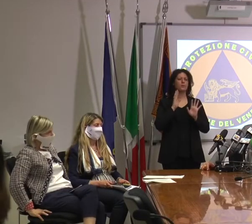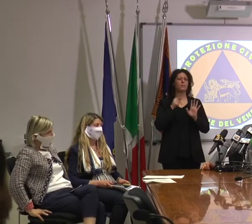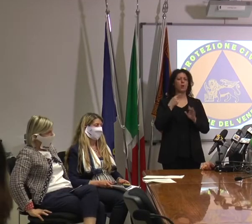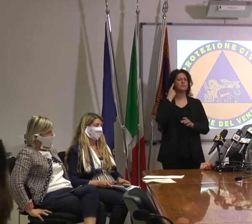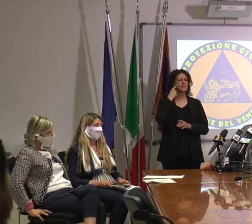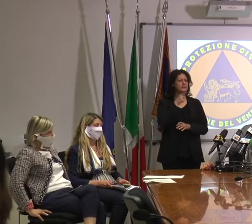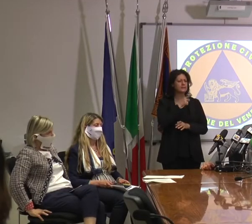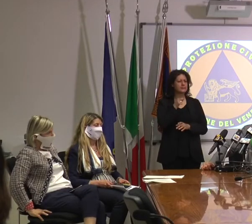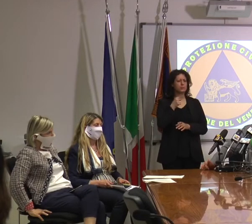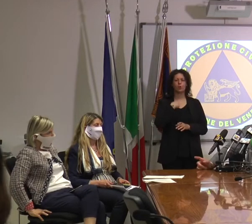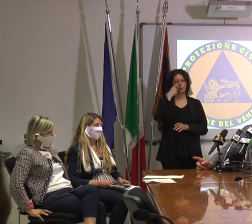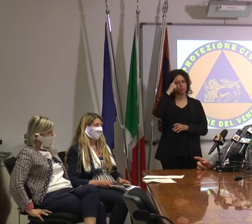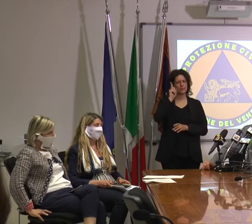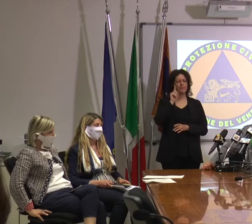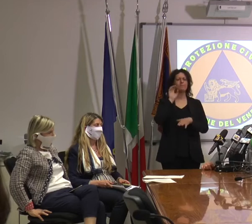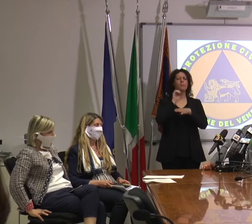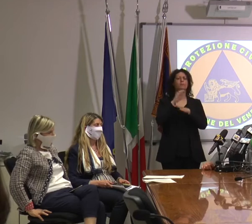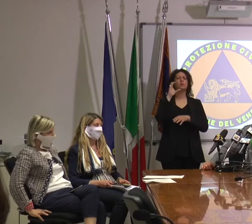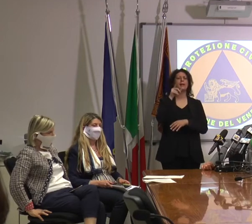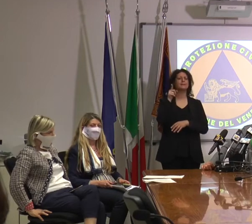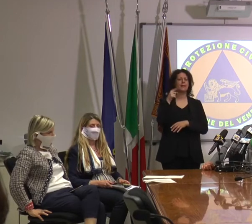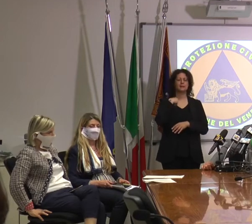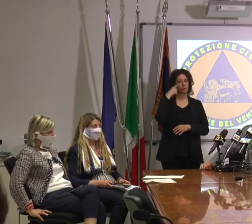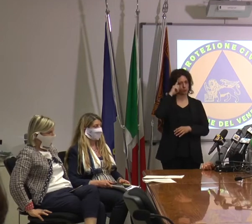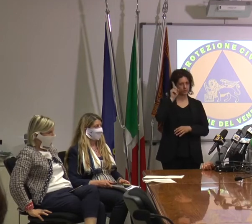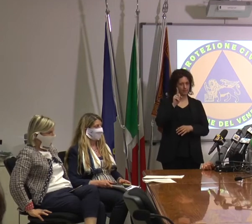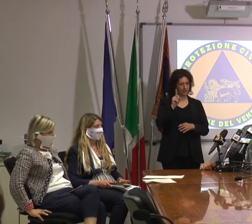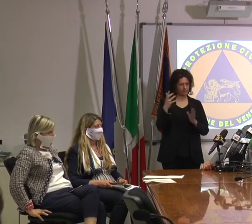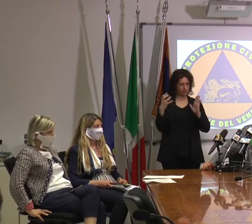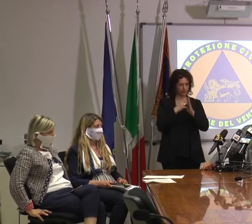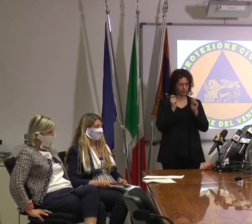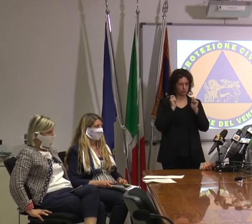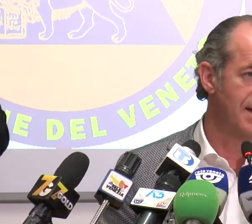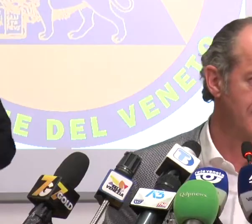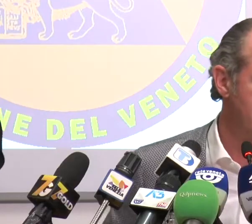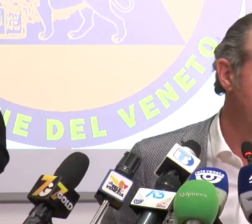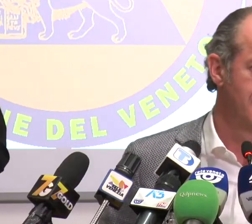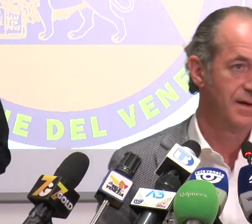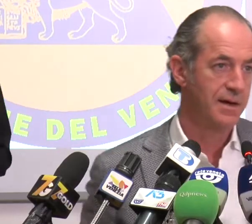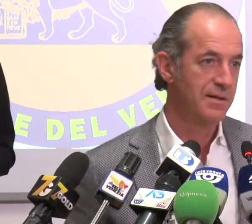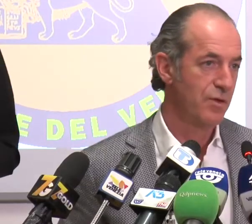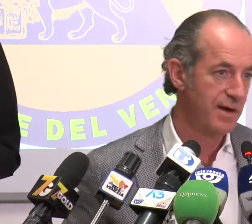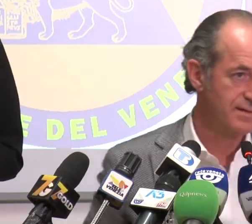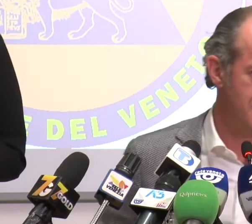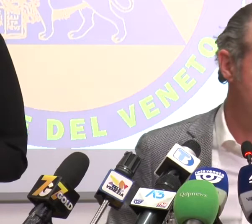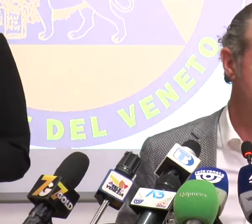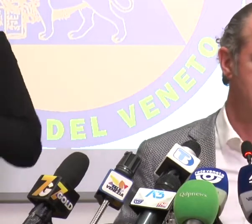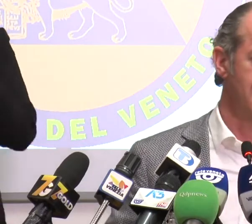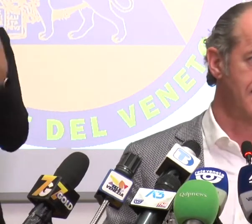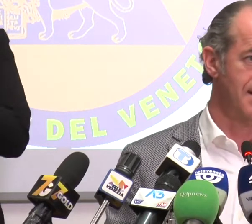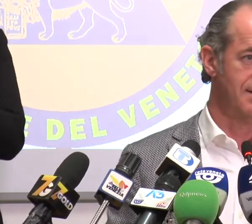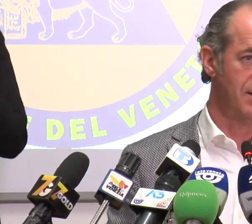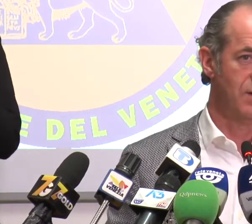ha ricordato in conferenza che sua è stata la decisione di fare i tamponi a tutti gli abitanti di Vo, trasgredendo